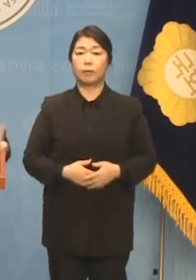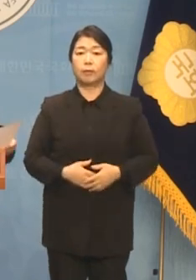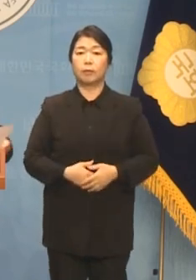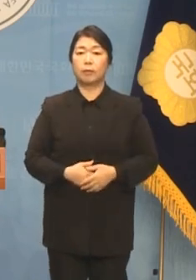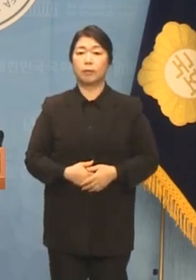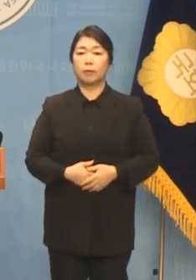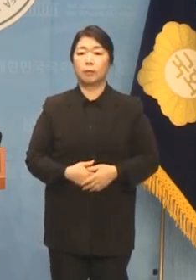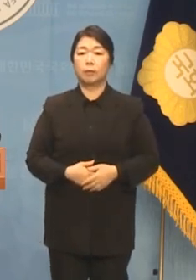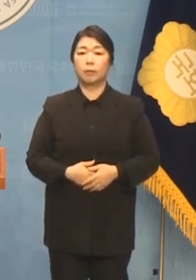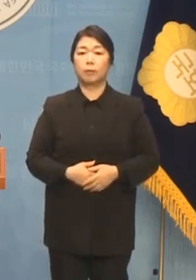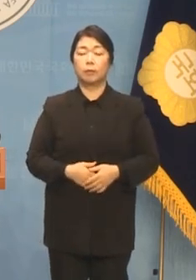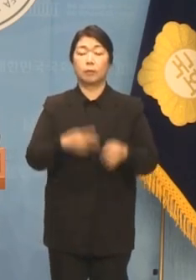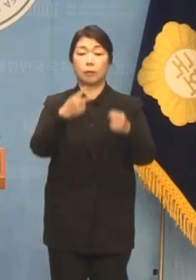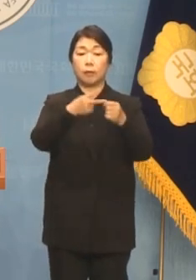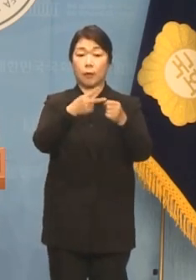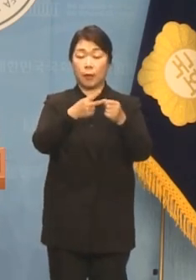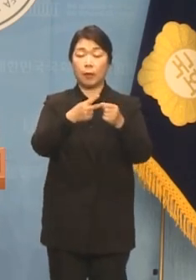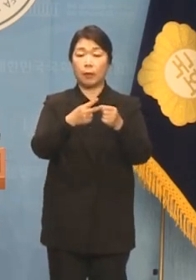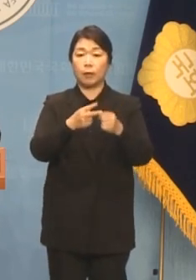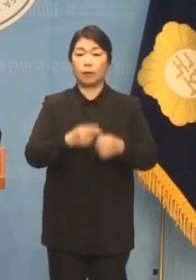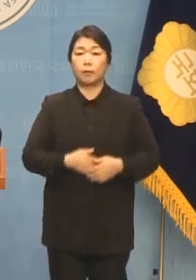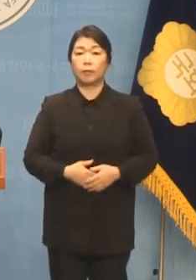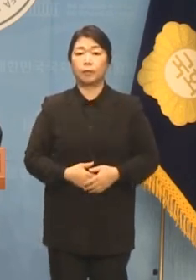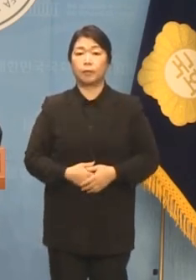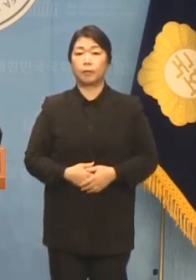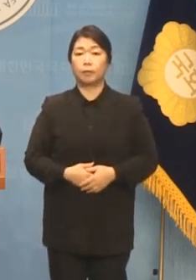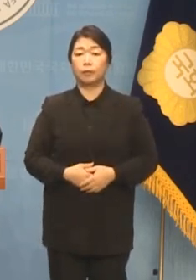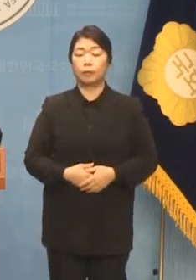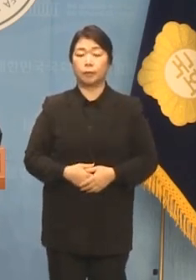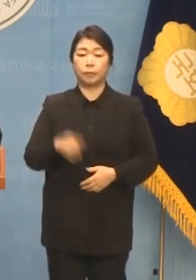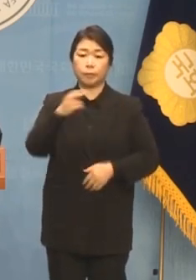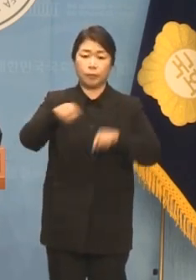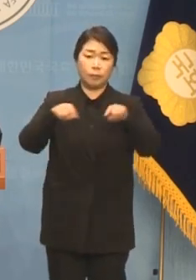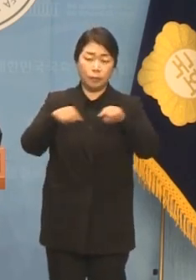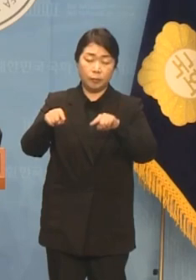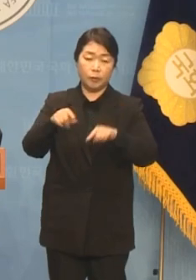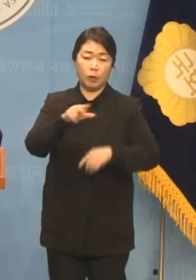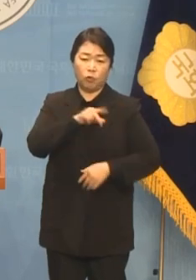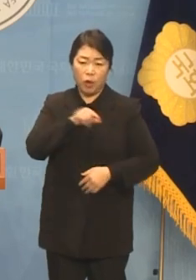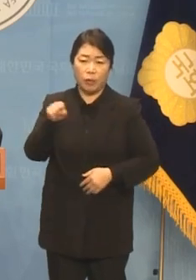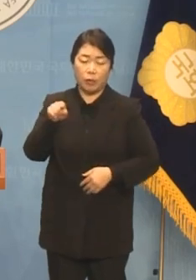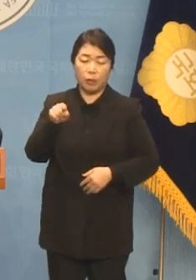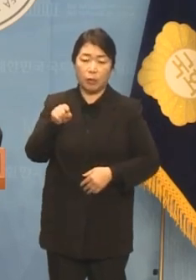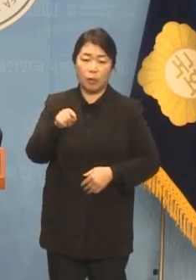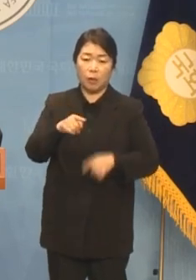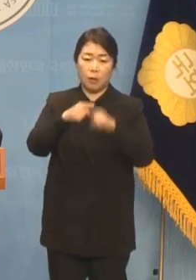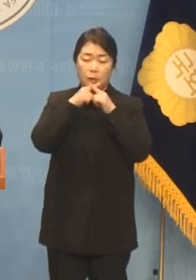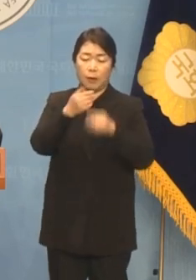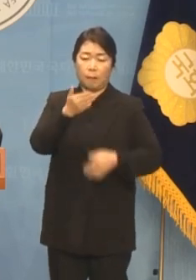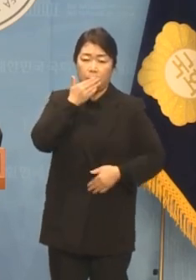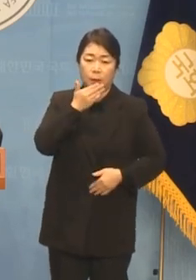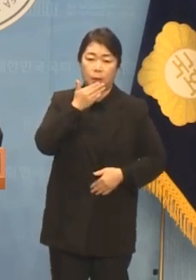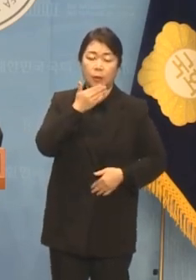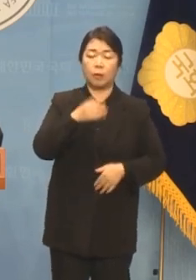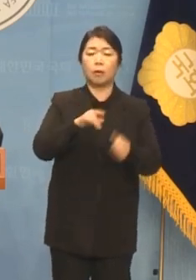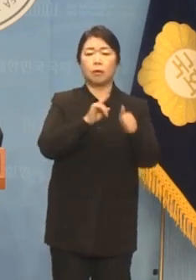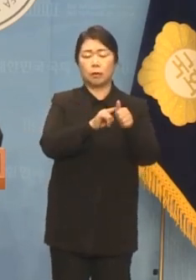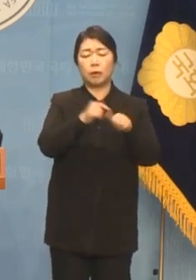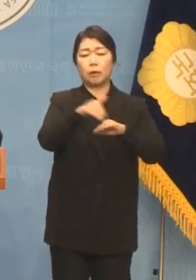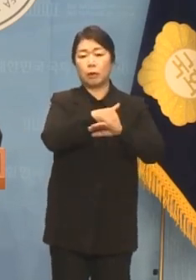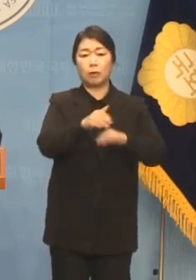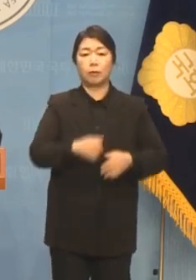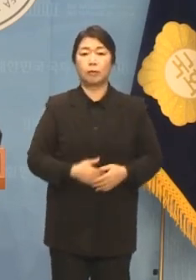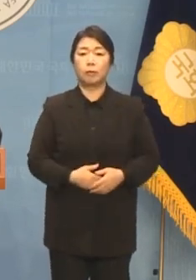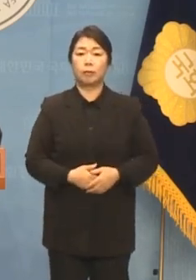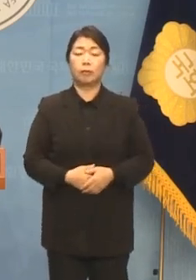다하겠습니다 두 번째입니다 약건 이언 입틀막 하려는 루림 다시